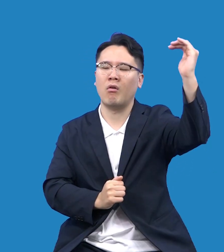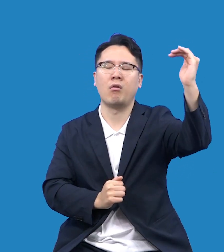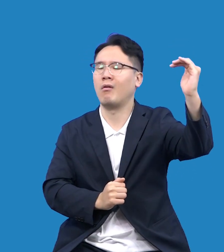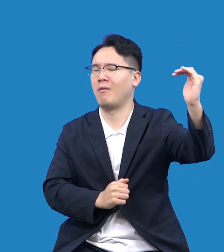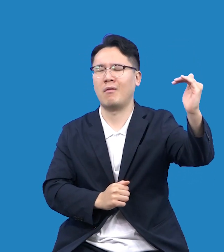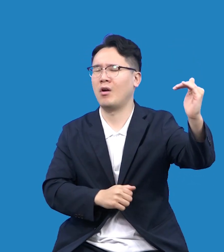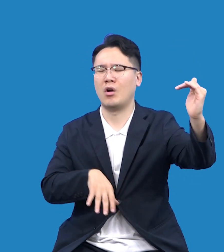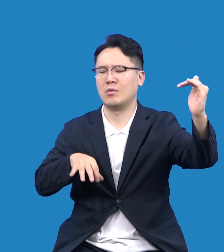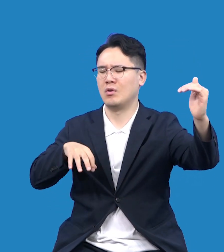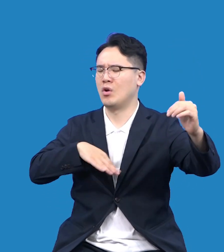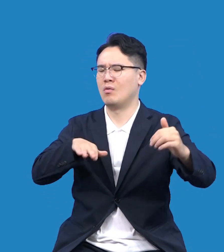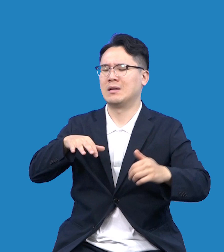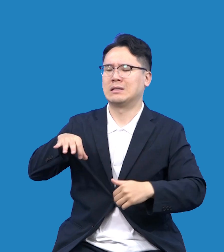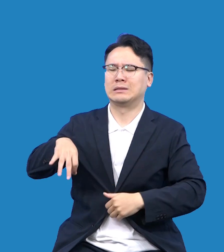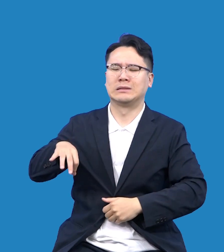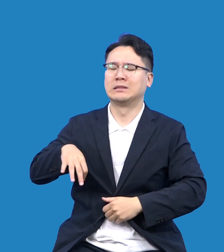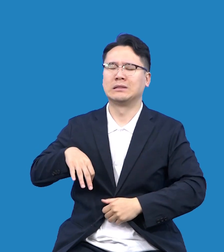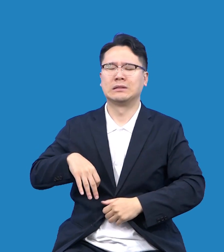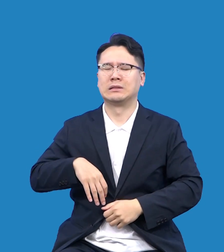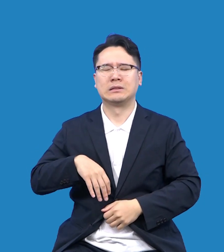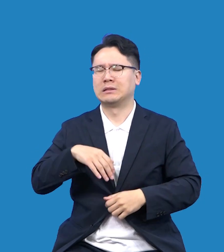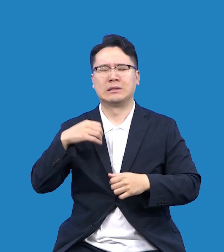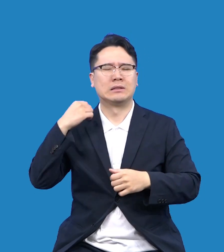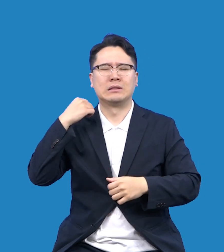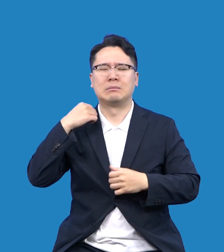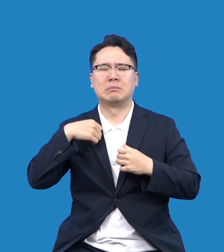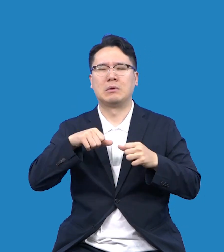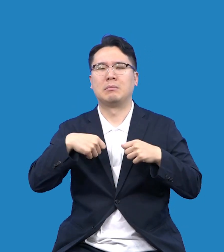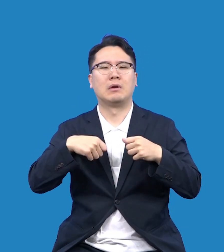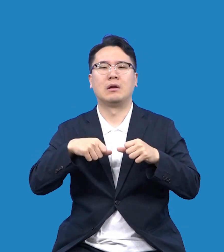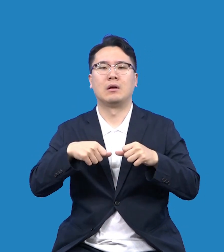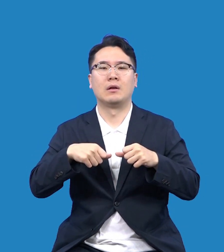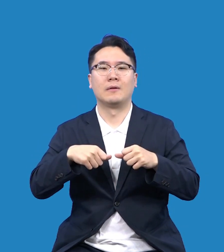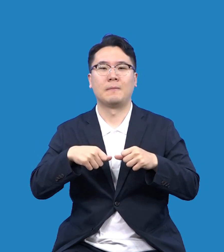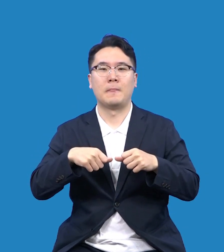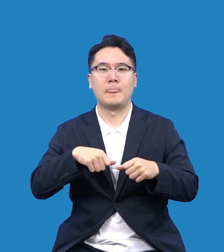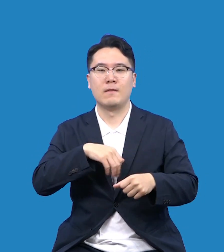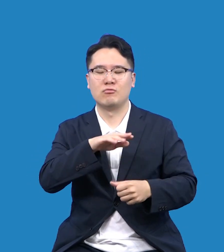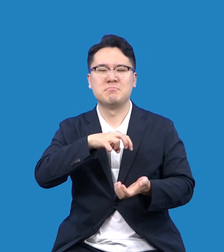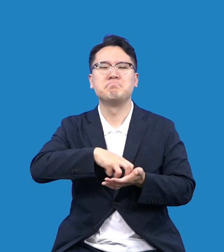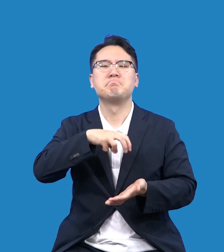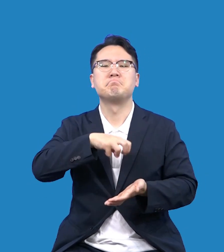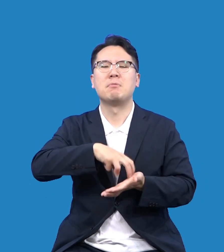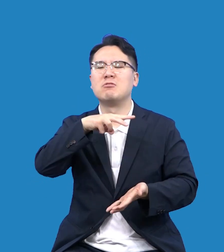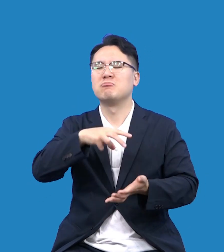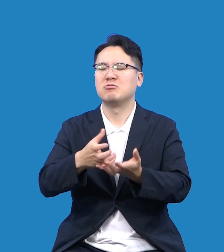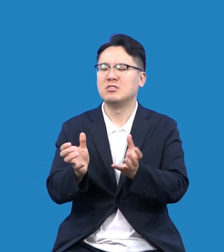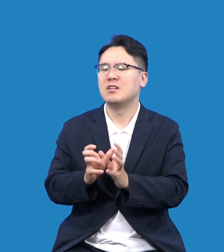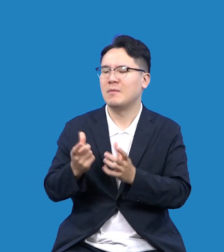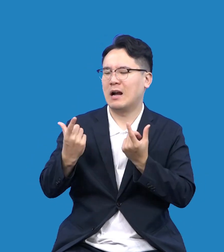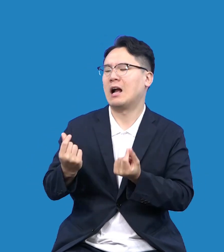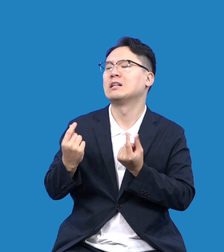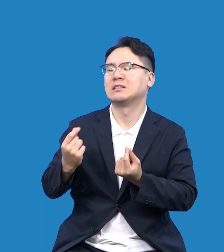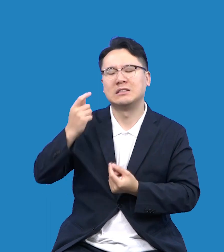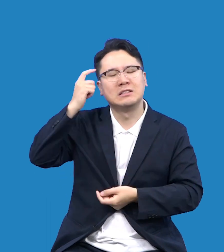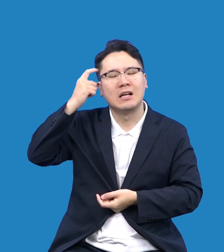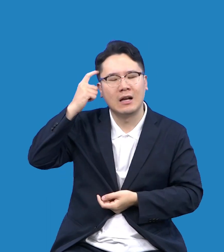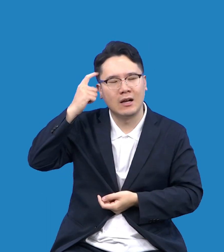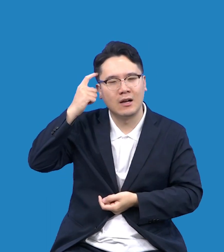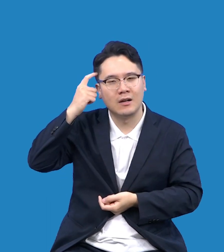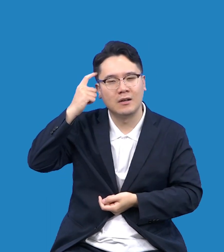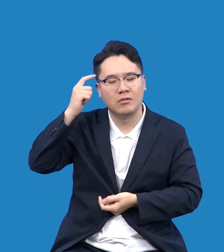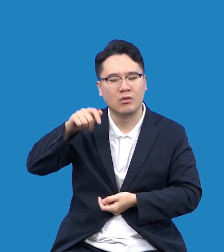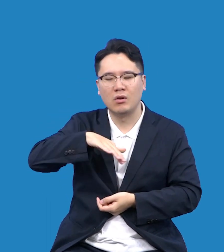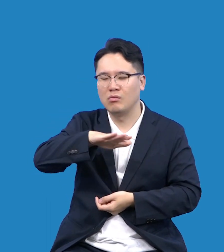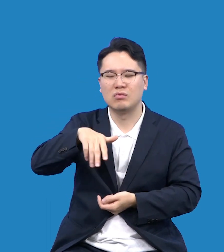그들 앞에서 우리라는 존재는 메뚜기 떼에 불과하다고. 이것이 패배의식에 사로잡힌 사람들의 안목인